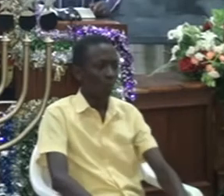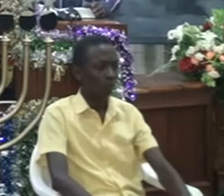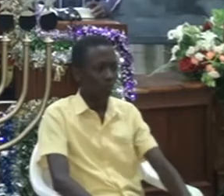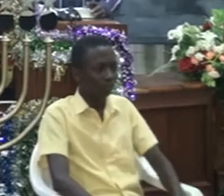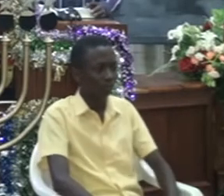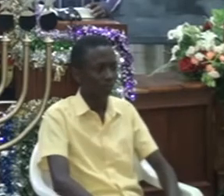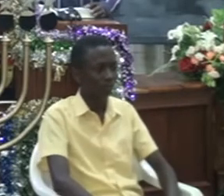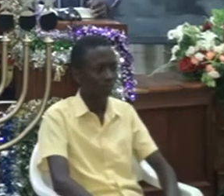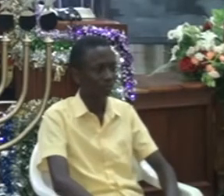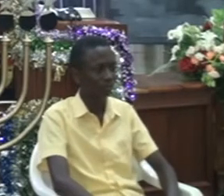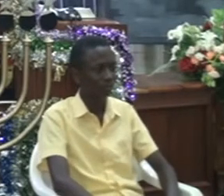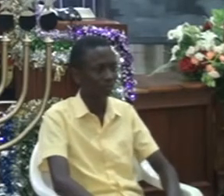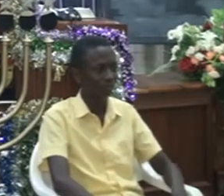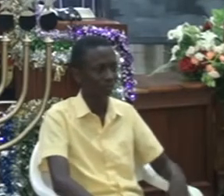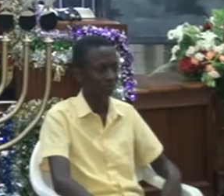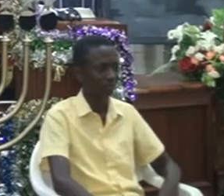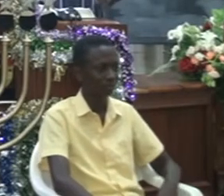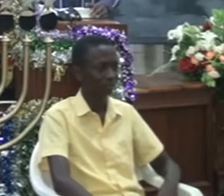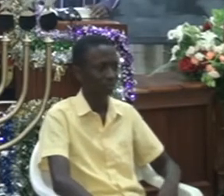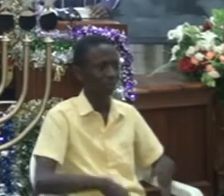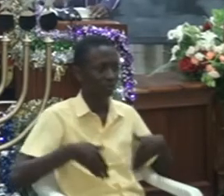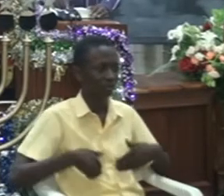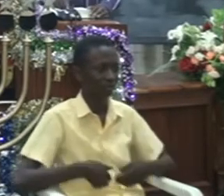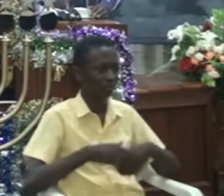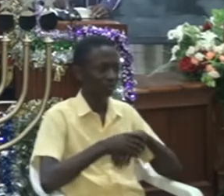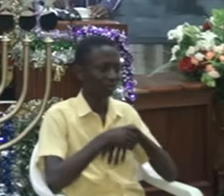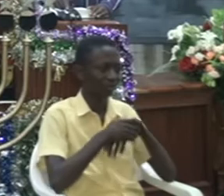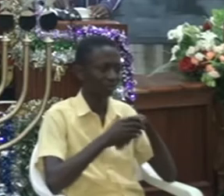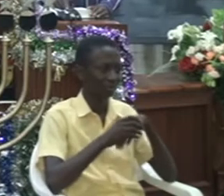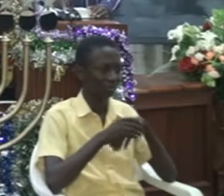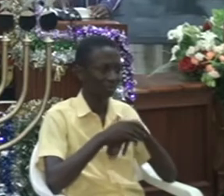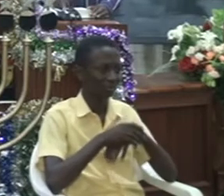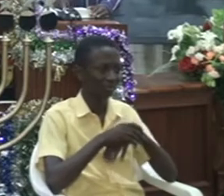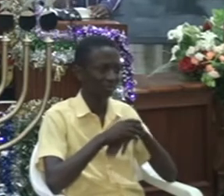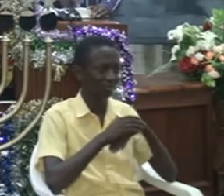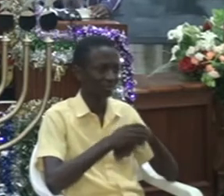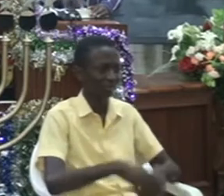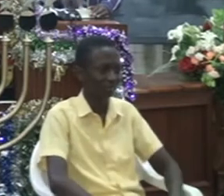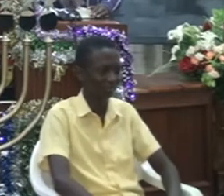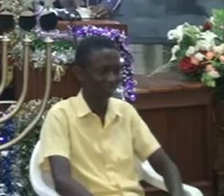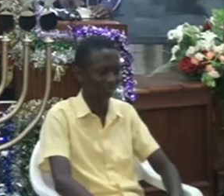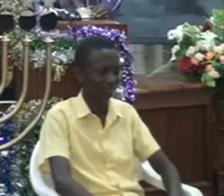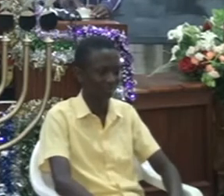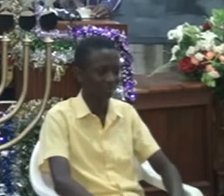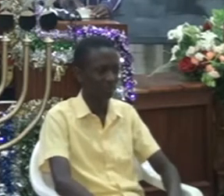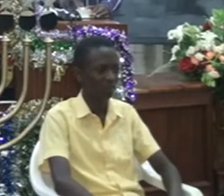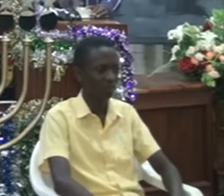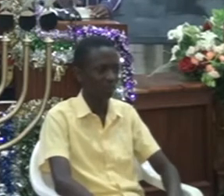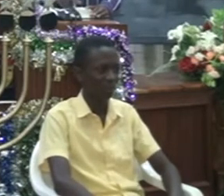magoti yangu mbele ya Baba, katika yeye jamaa zote mbinguni na duniani